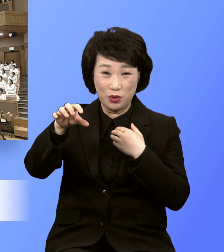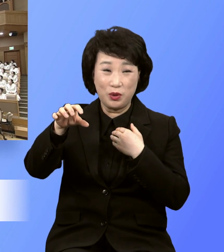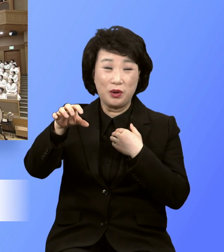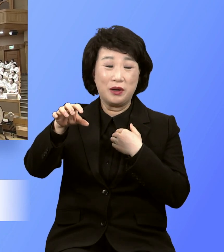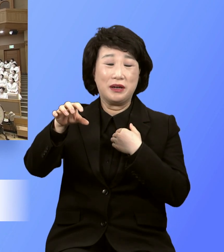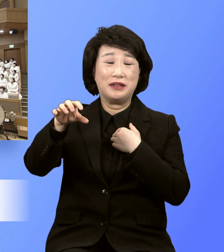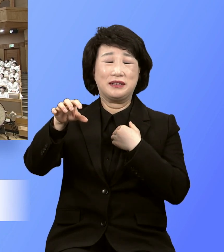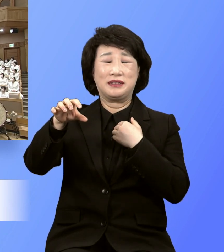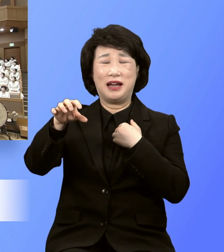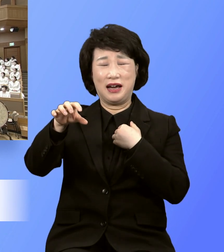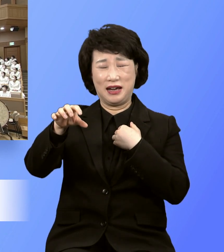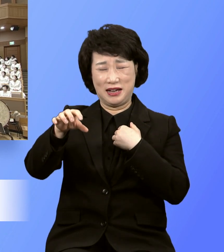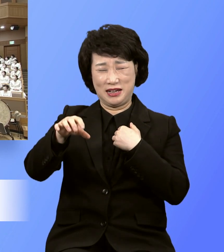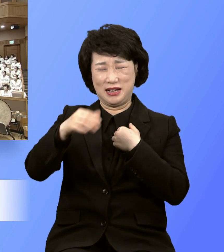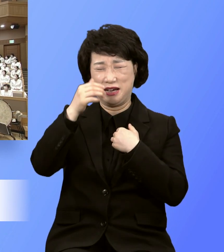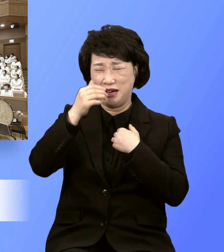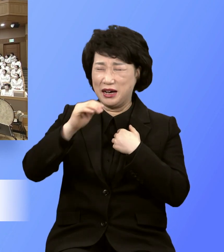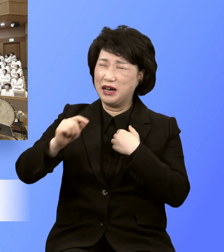계시고